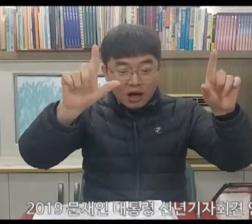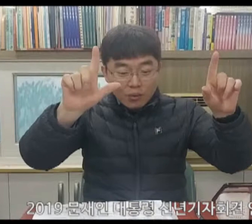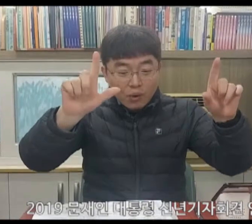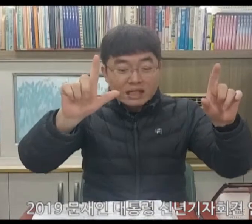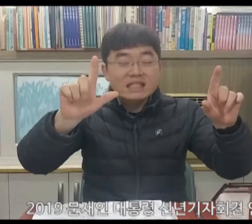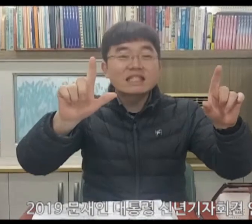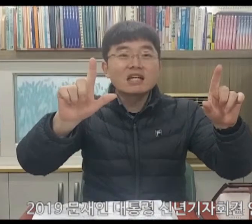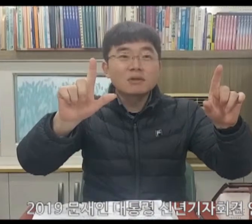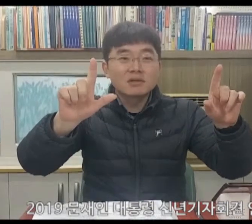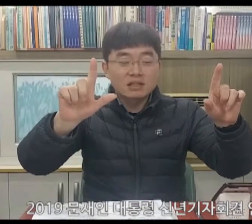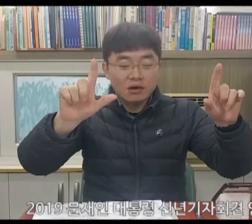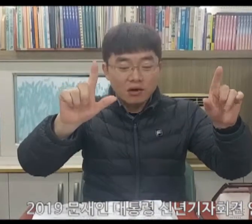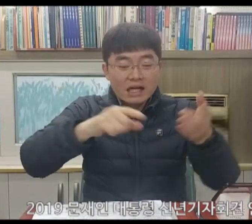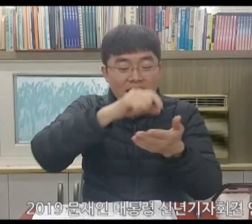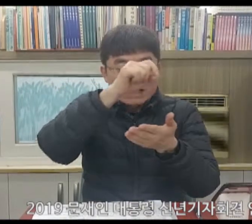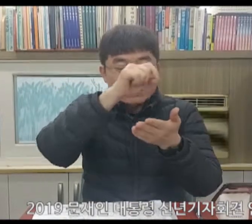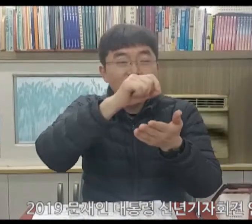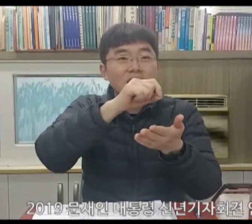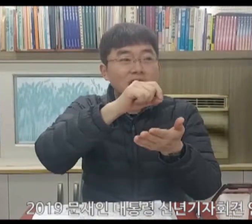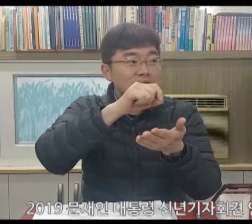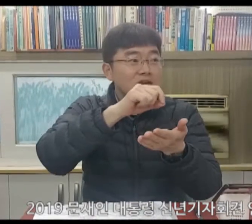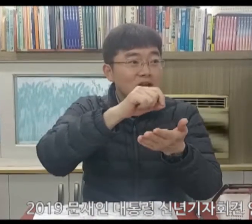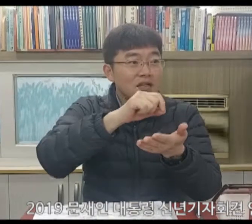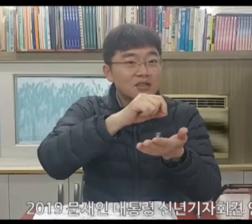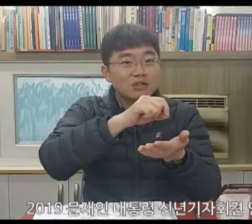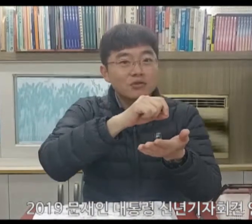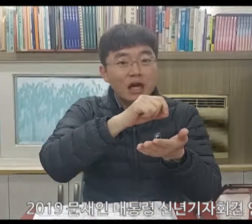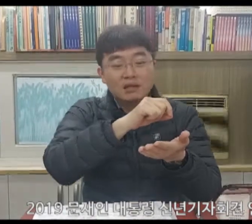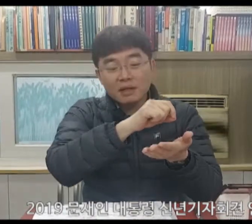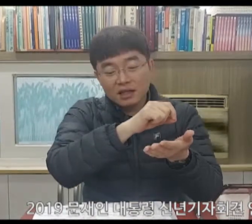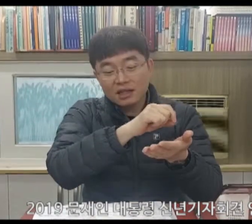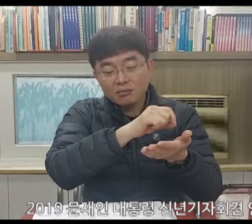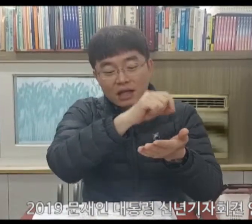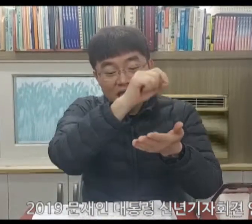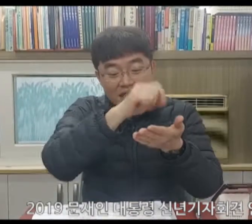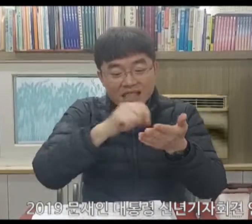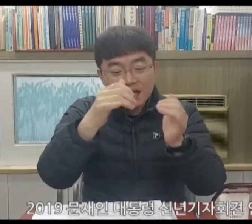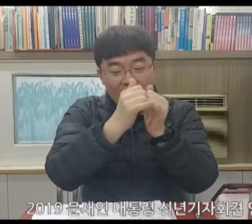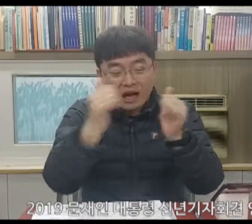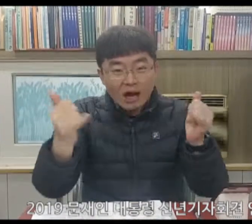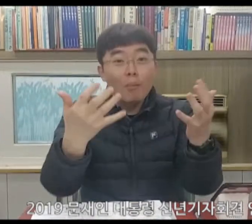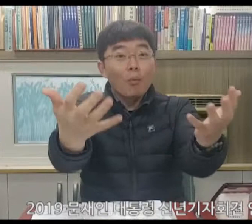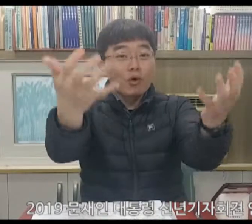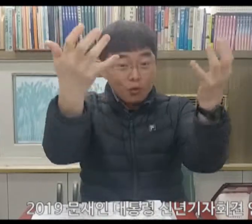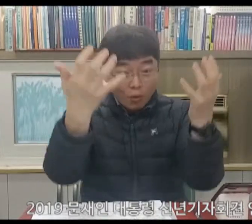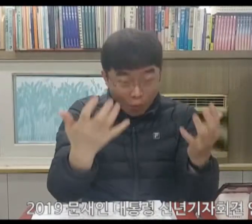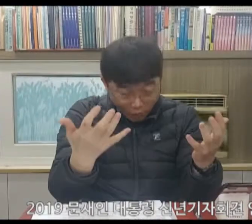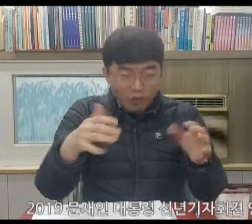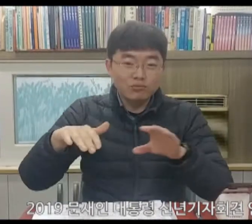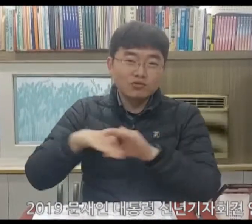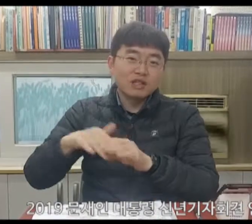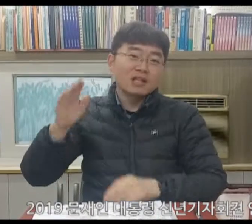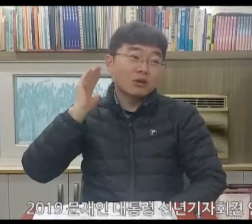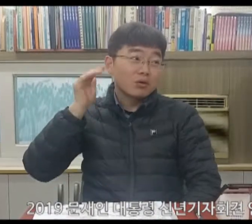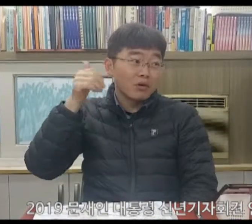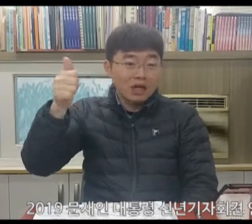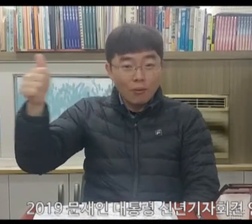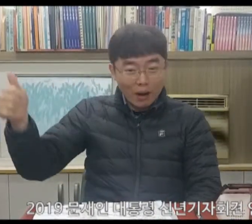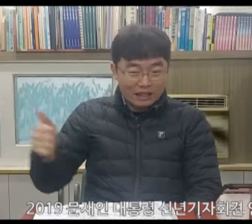하고 기자를 먼저 해서 신년이랑 2019년 같은 얘기이기 때문에 기자 모이고 문재인 대통령이